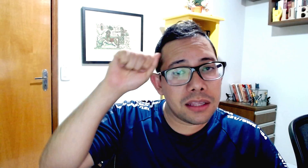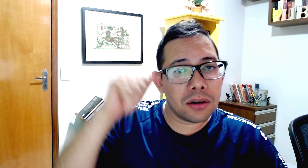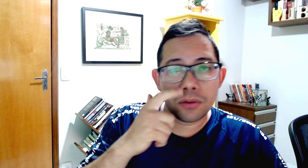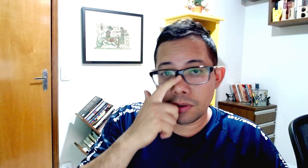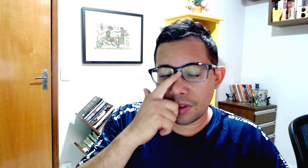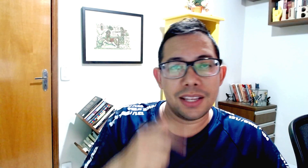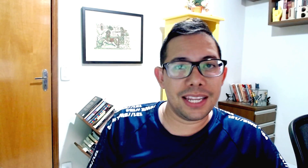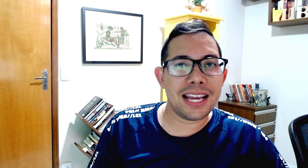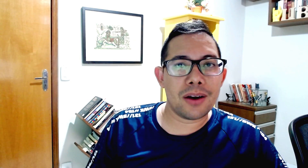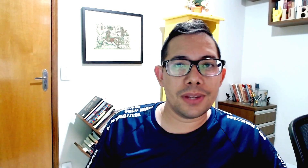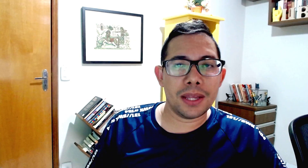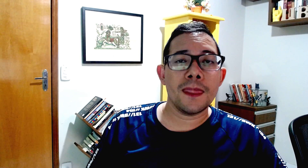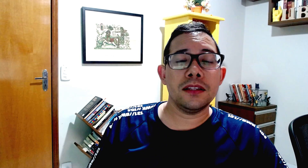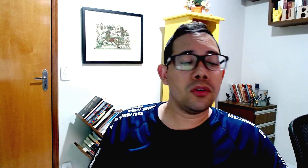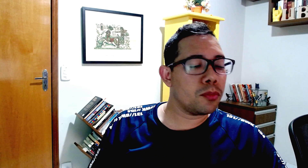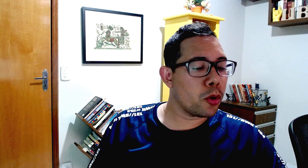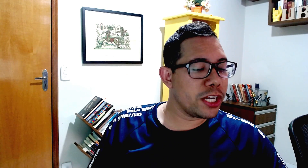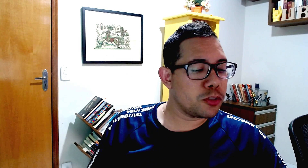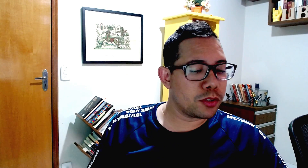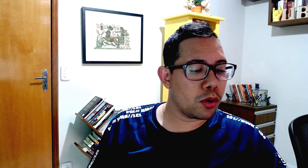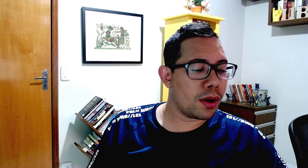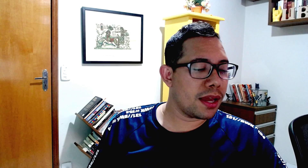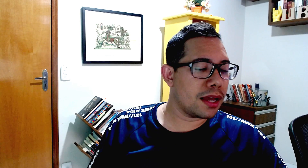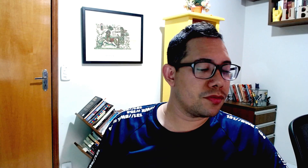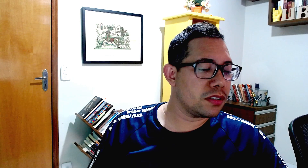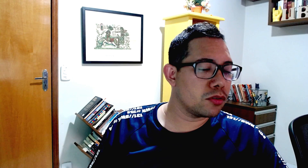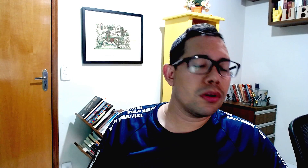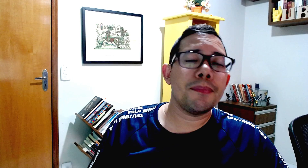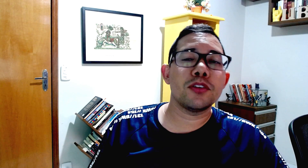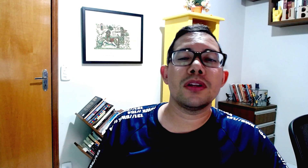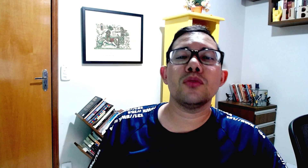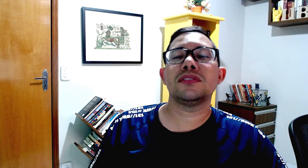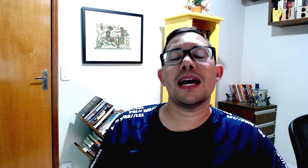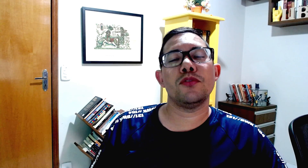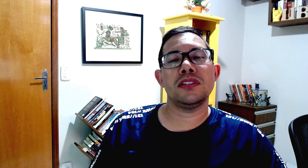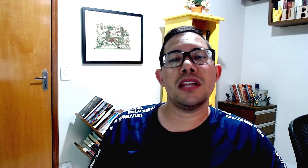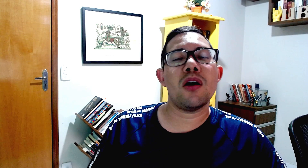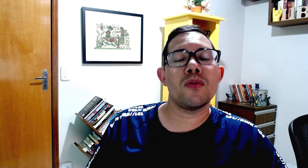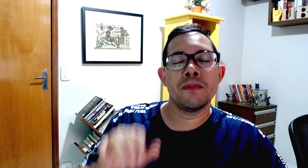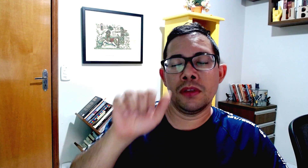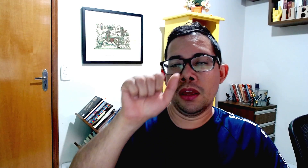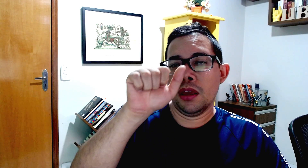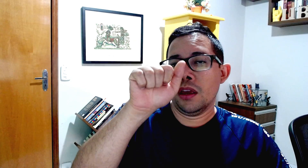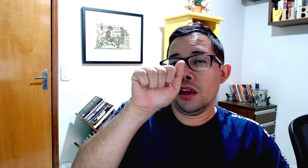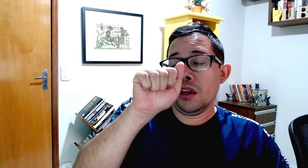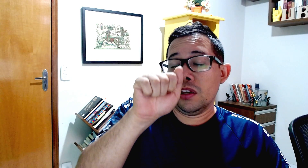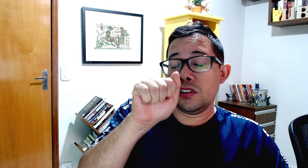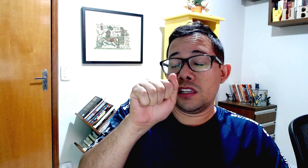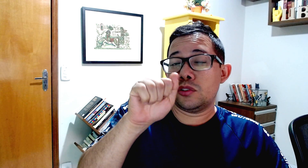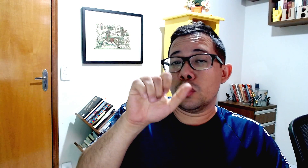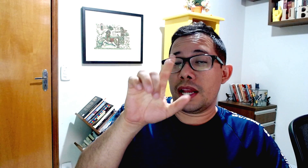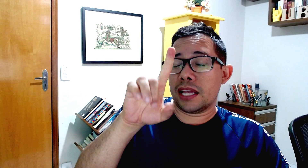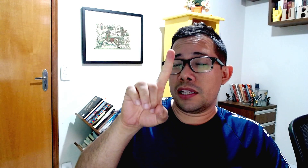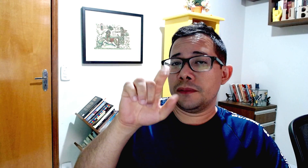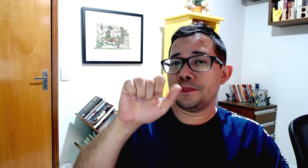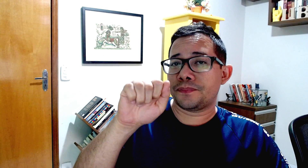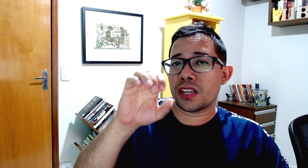Adão. Legal, né? Então, normalmente, pessoal, às vezes, quando a pessoa não sabe o sinal, a gente soletra,